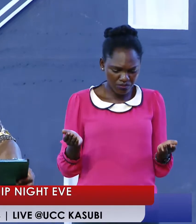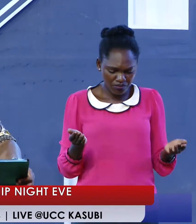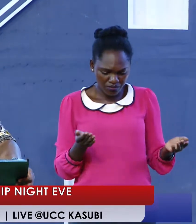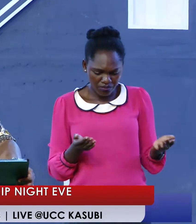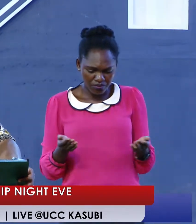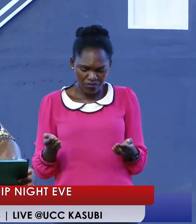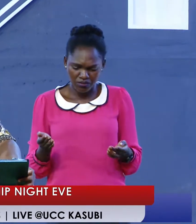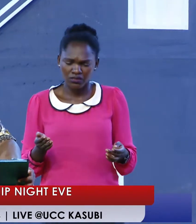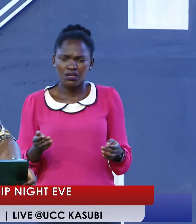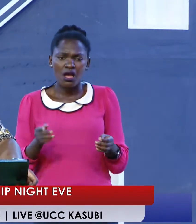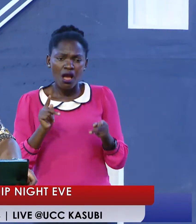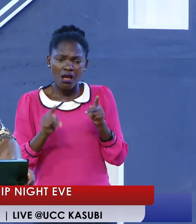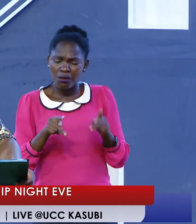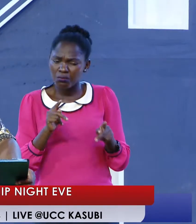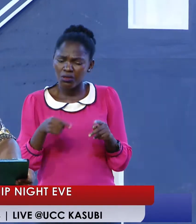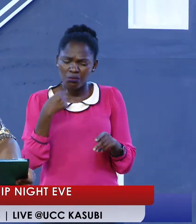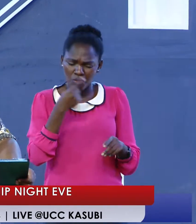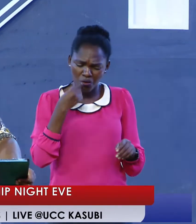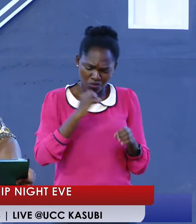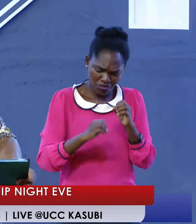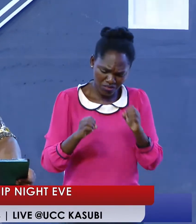Abamu Nonya abamu laba.